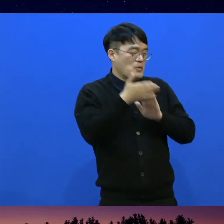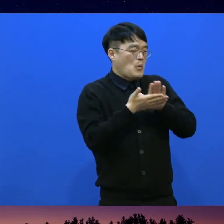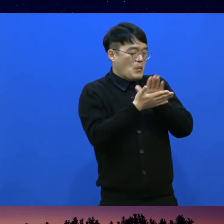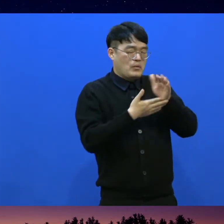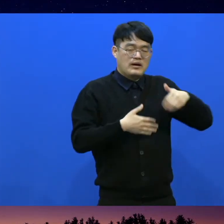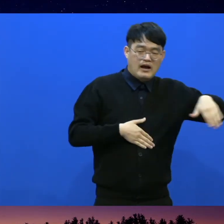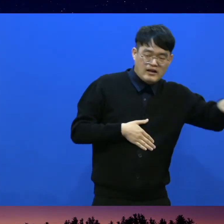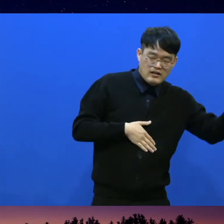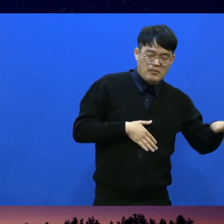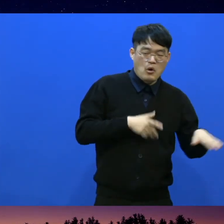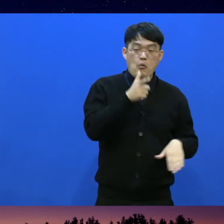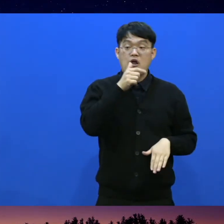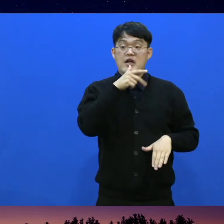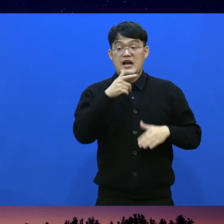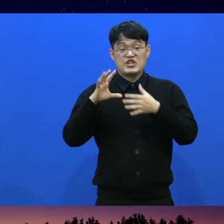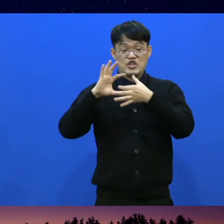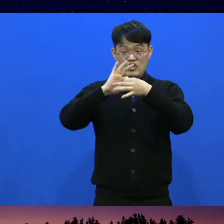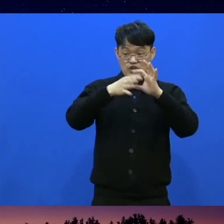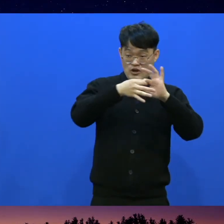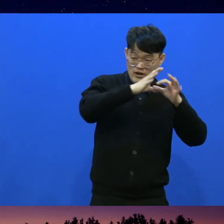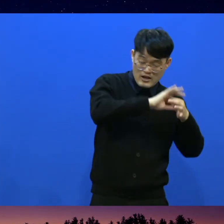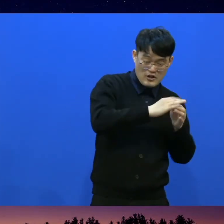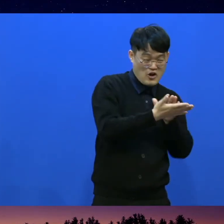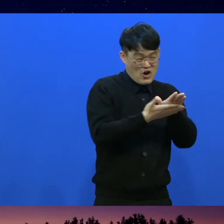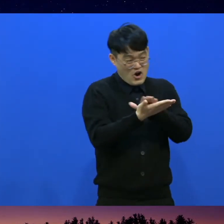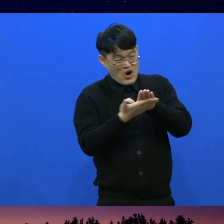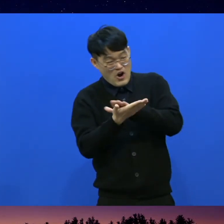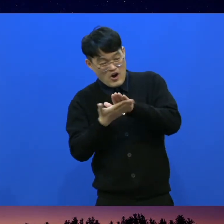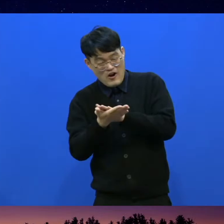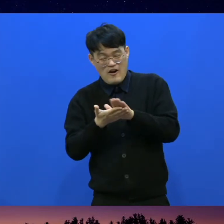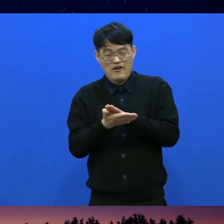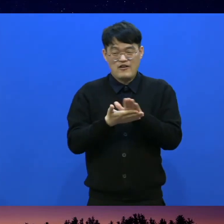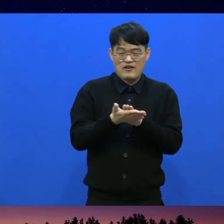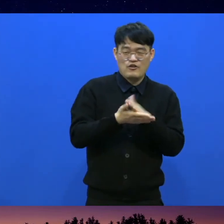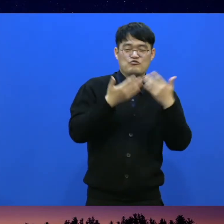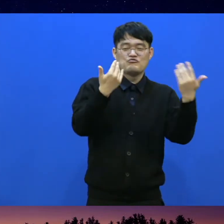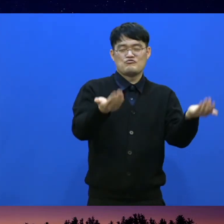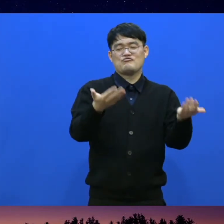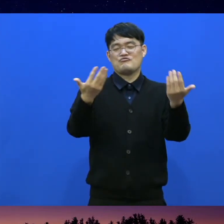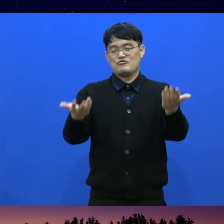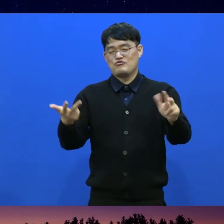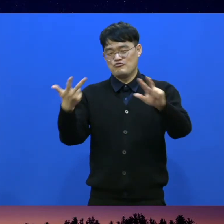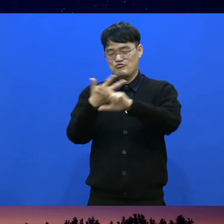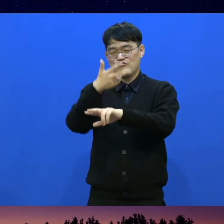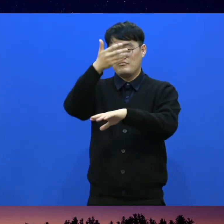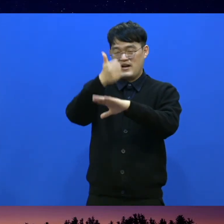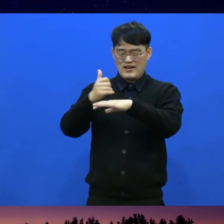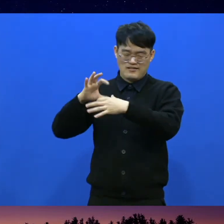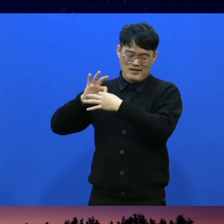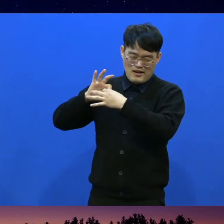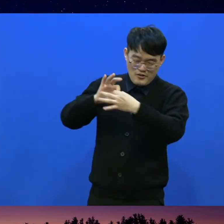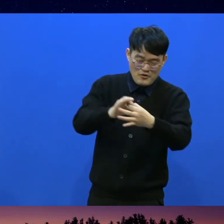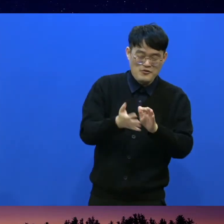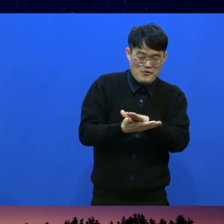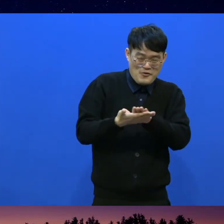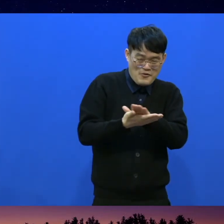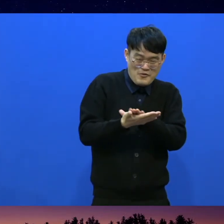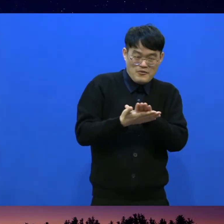어떤 때는 또 월요일까지 연결해서 해가지고 2박 3일 3박 4일 해가지고 주말을 막 놀자는